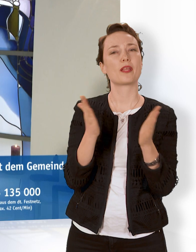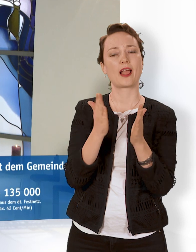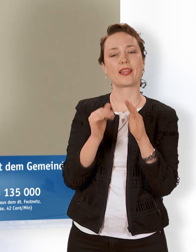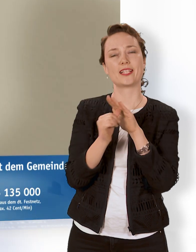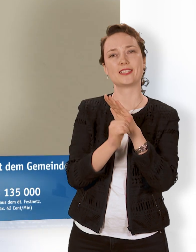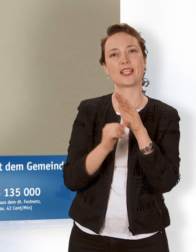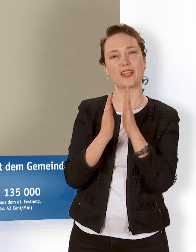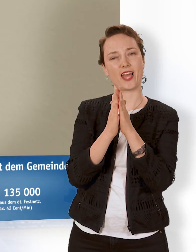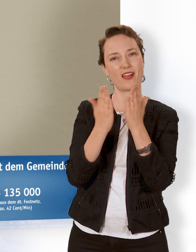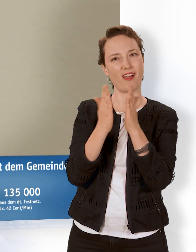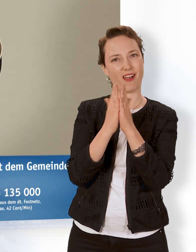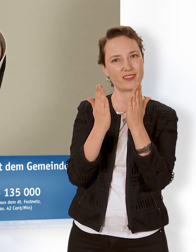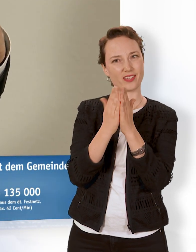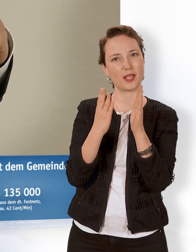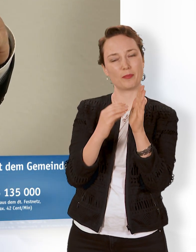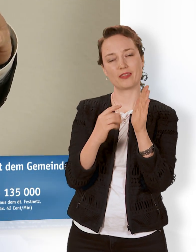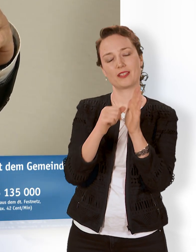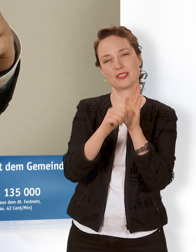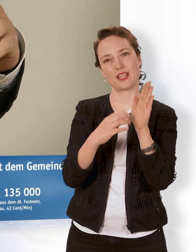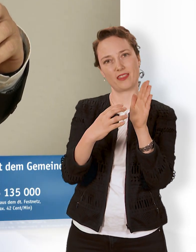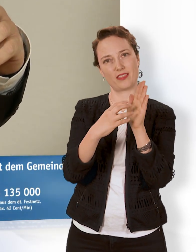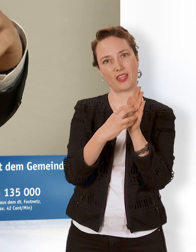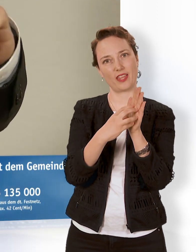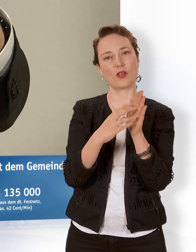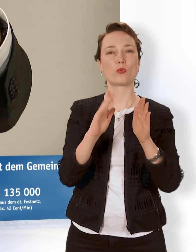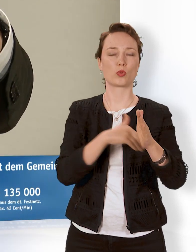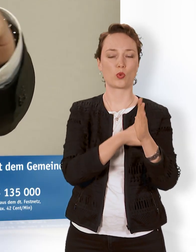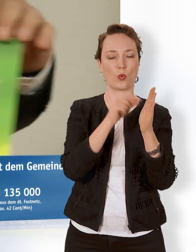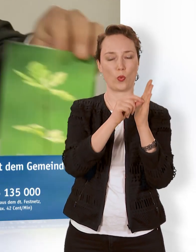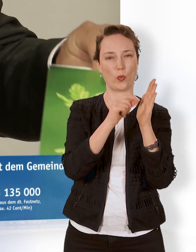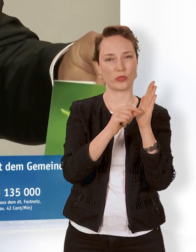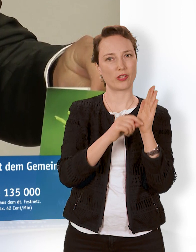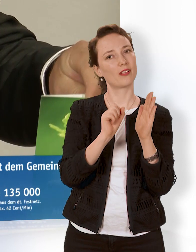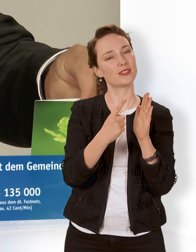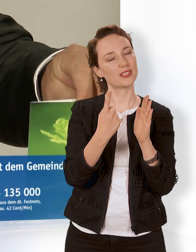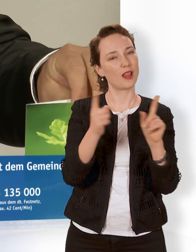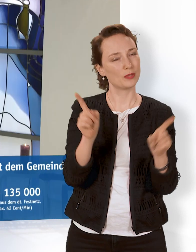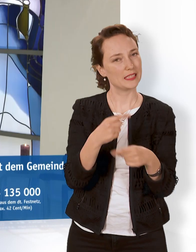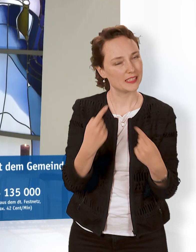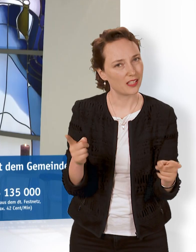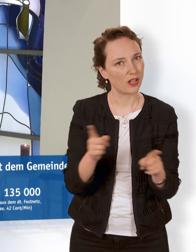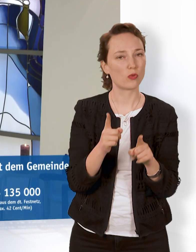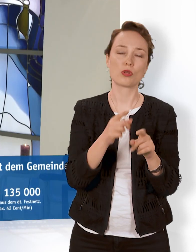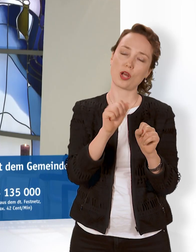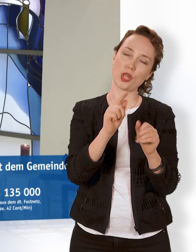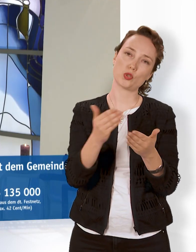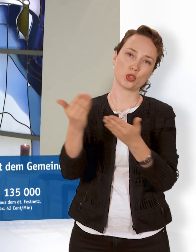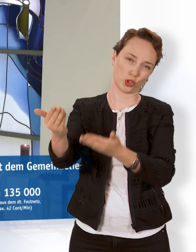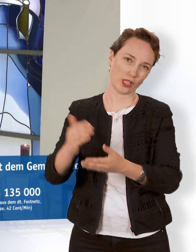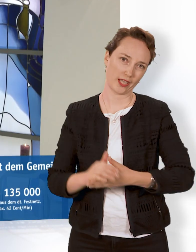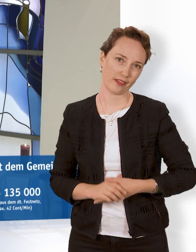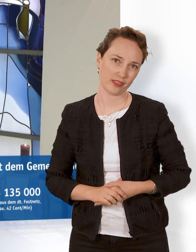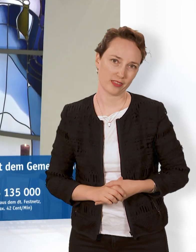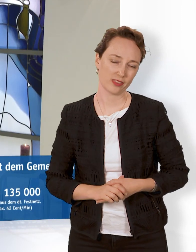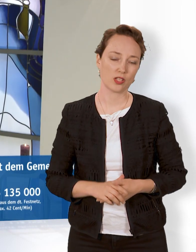mit einer kleinen CD drin und den Noten drauf. Können Sie selber singen oder aber auch verschenken. Die